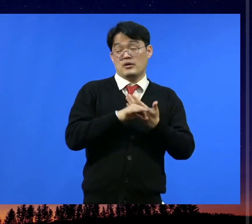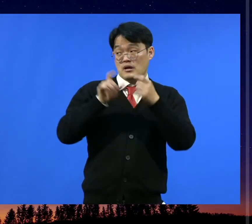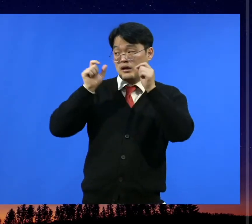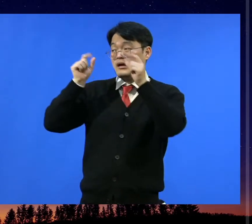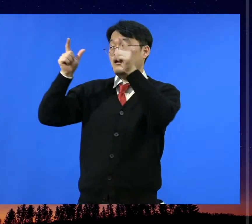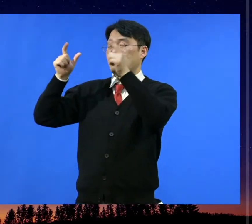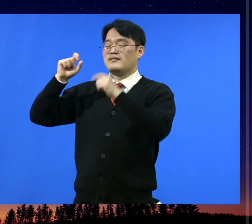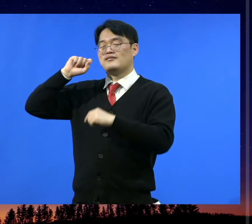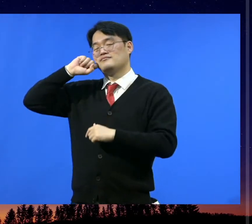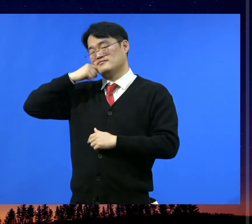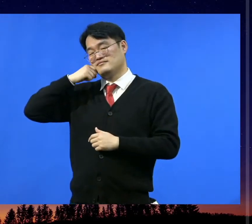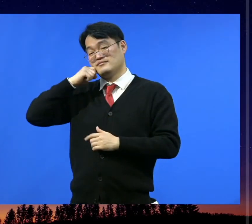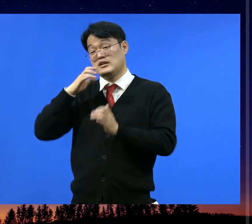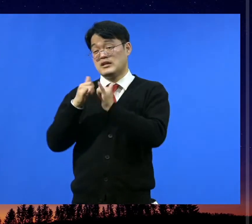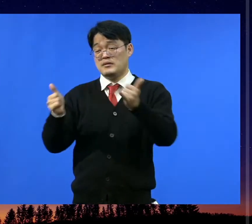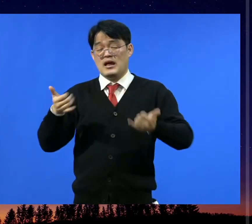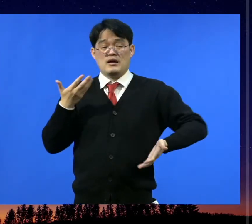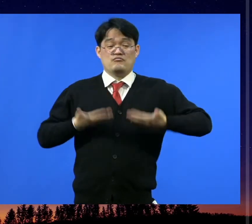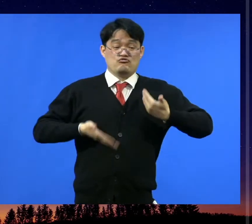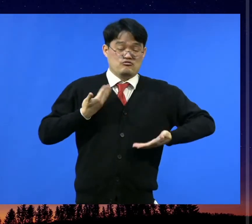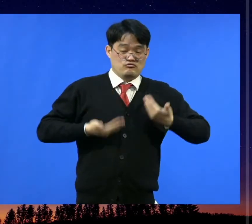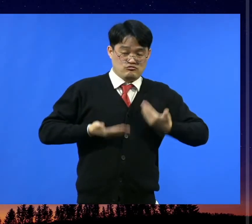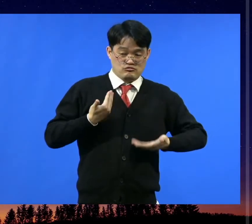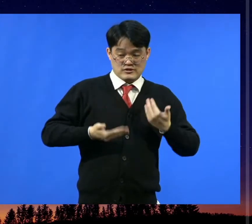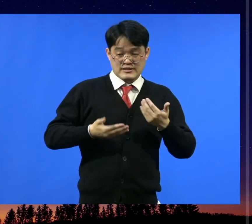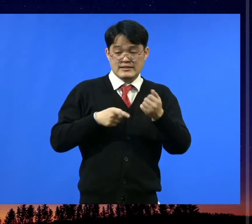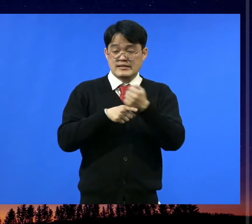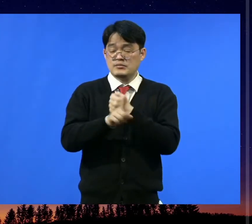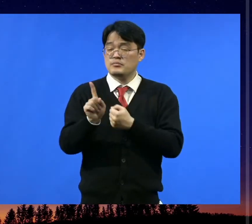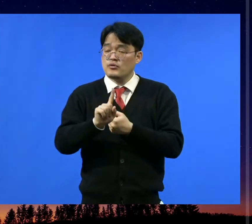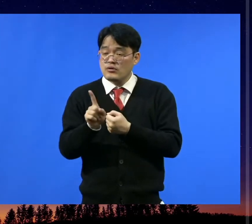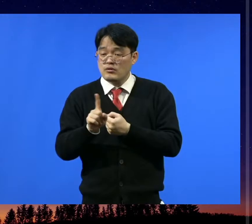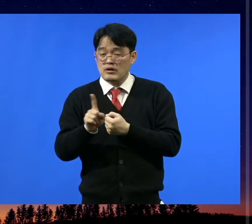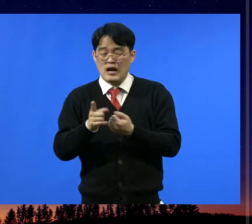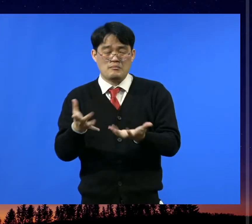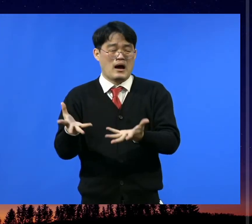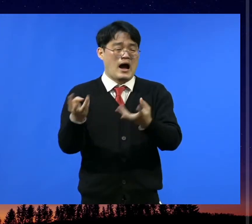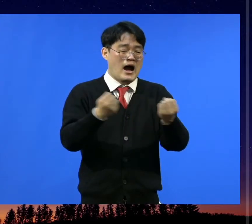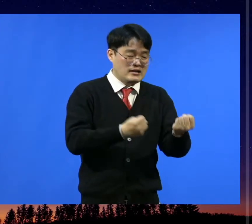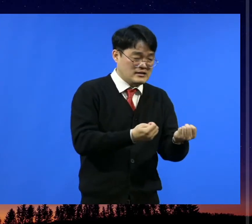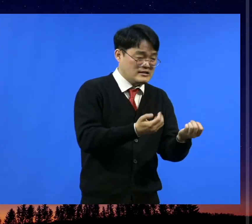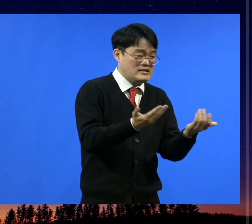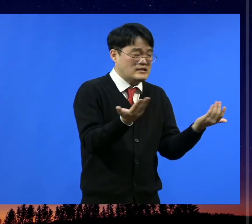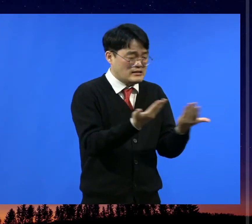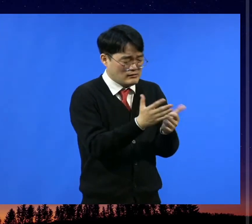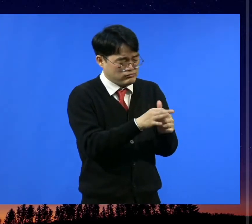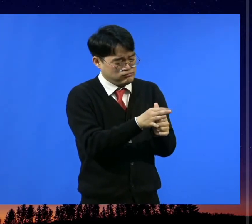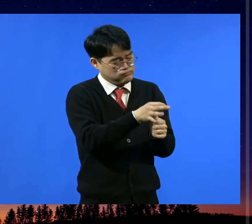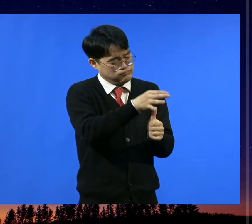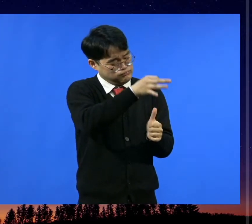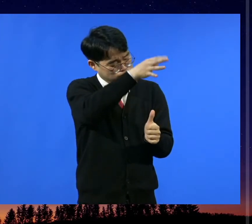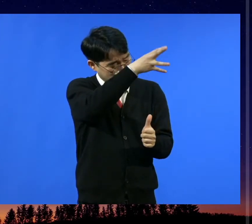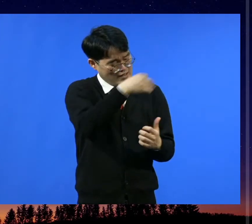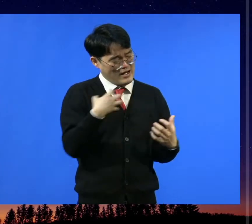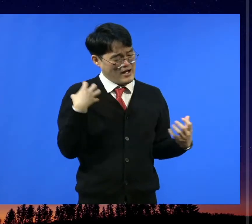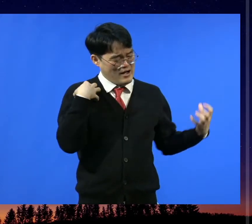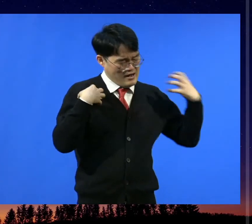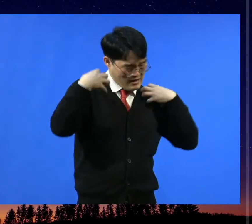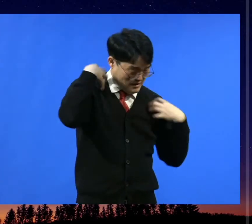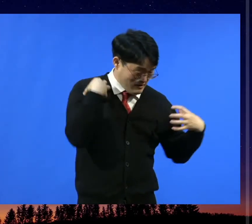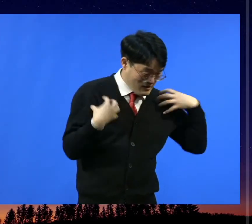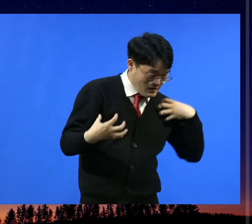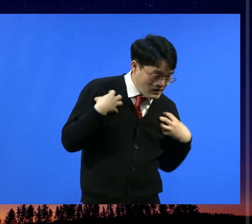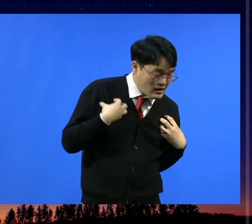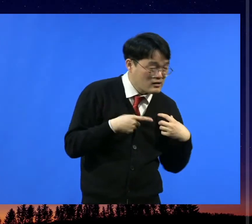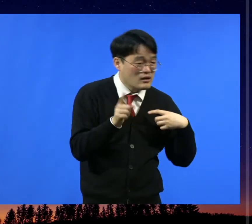분주해. 분주하다는 말은 뭘까요? 굉장히 많은 것을 쫓고 있다는 것입니다. 예, 삶이